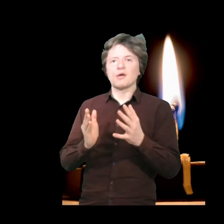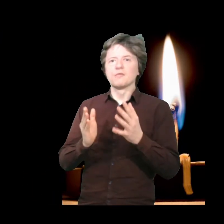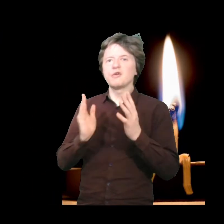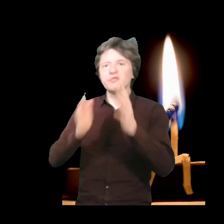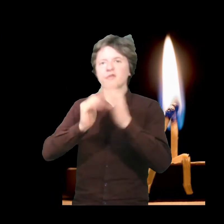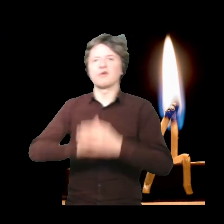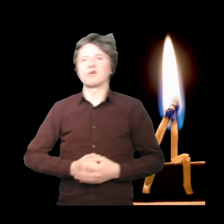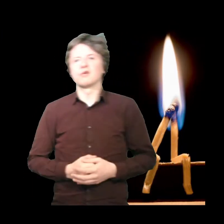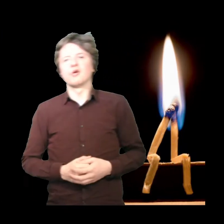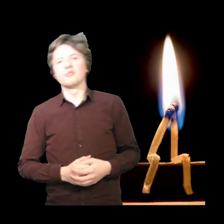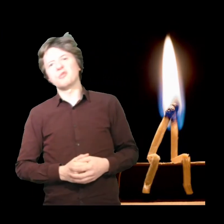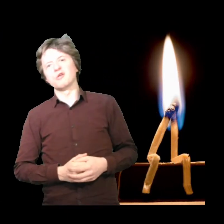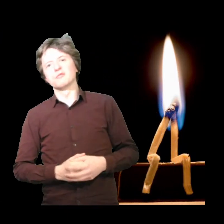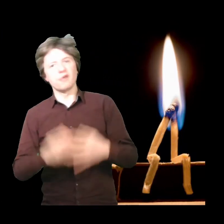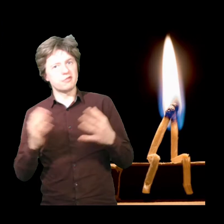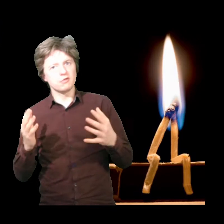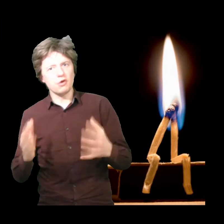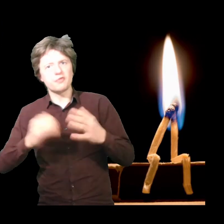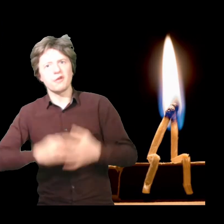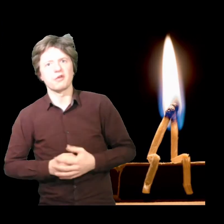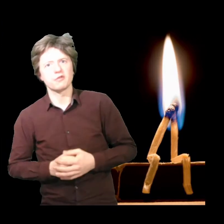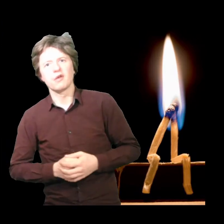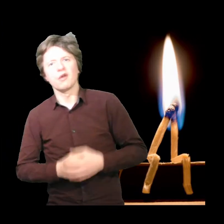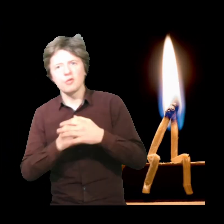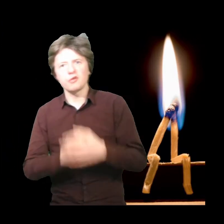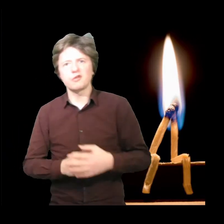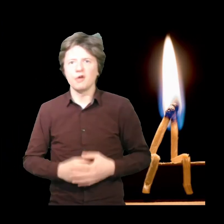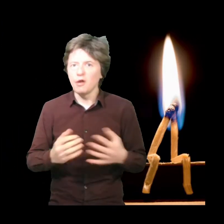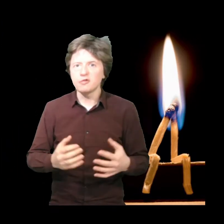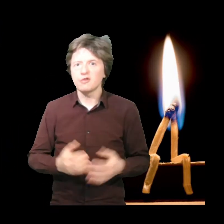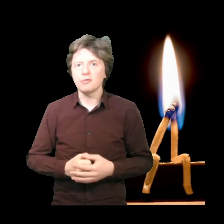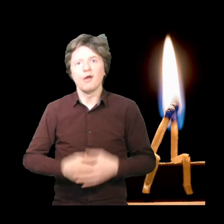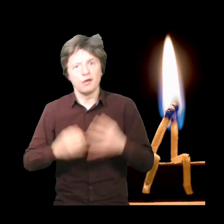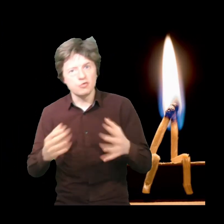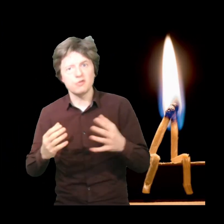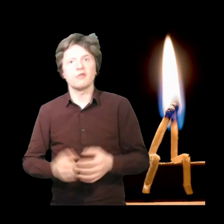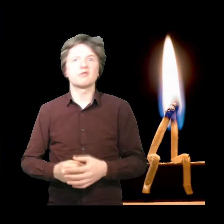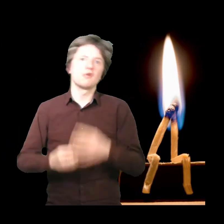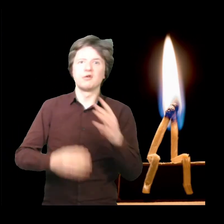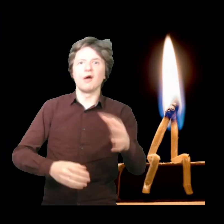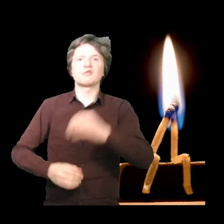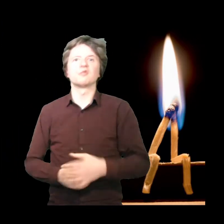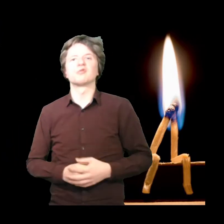Het lied van de week, om te beginnen, was God van Licht. Ik hoop dat je die geluisterd hebt en doe dat anders na dit filmpje nog